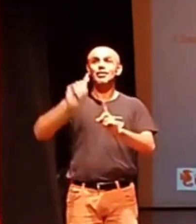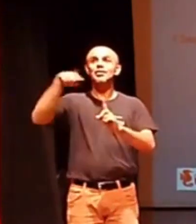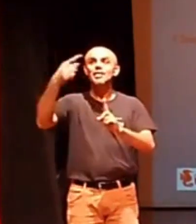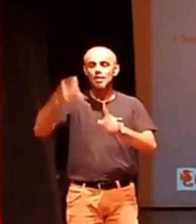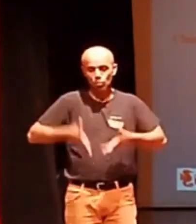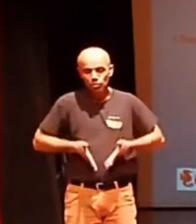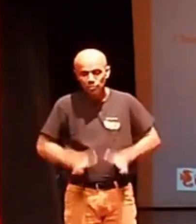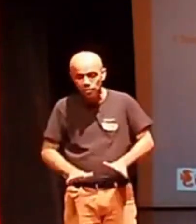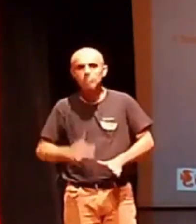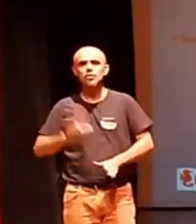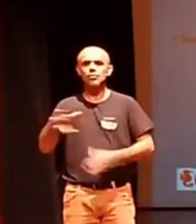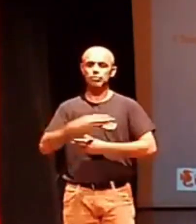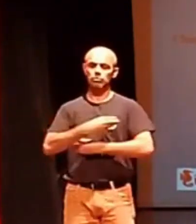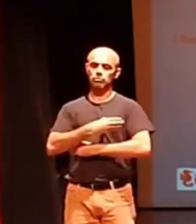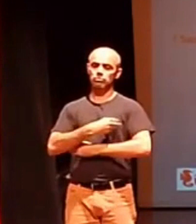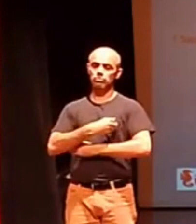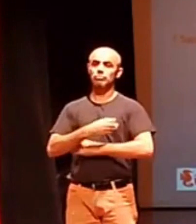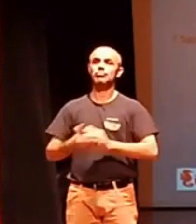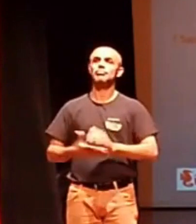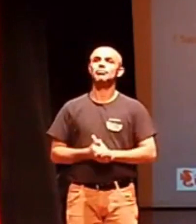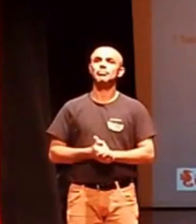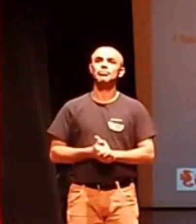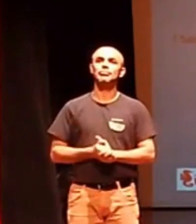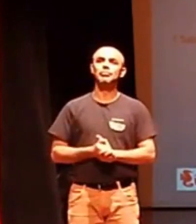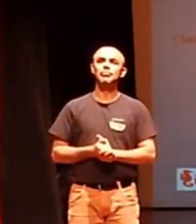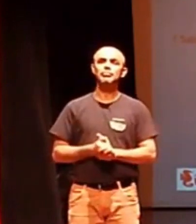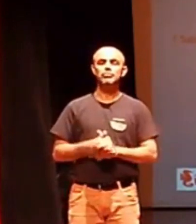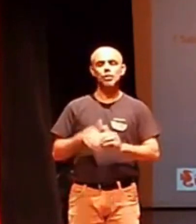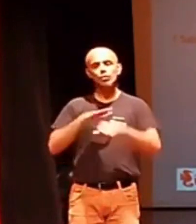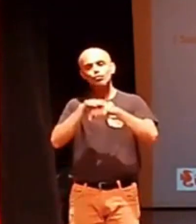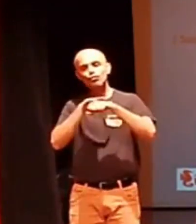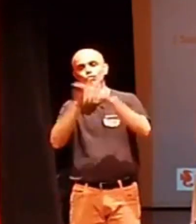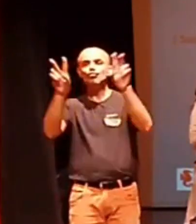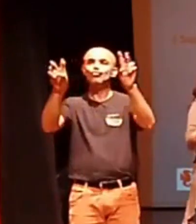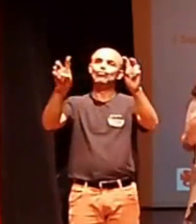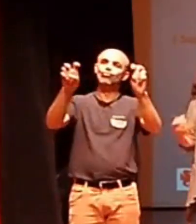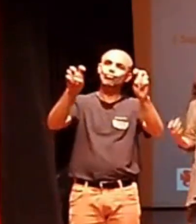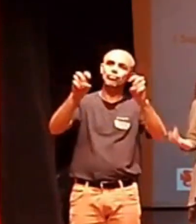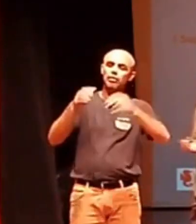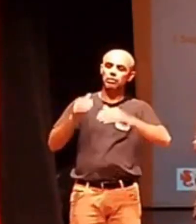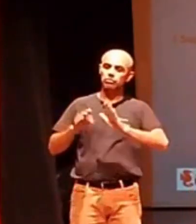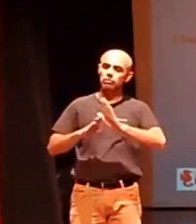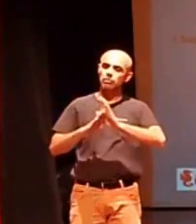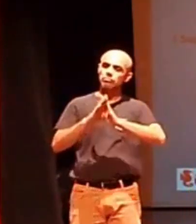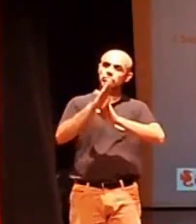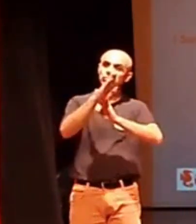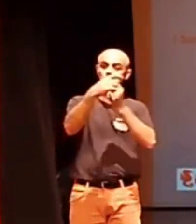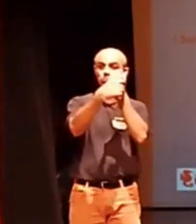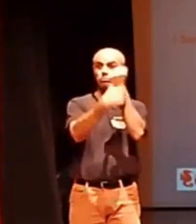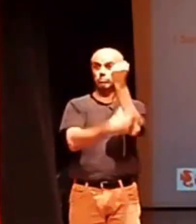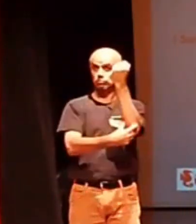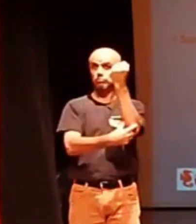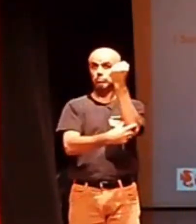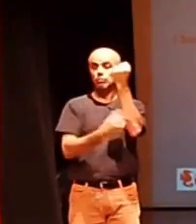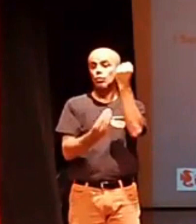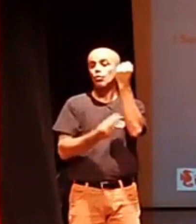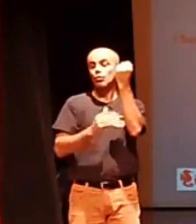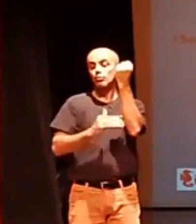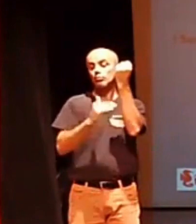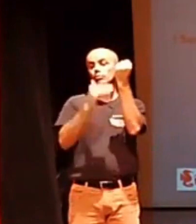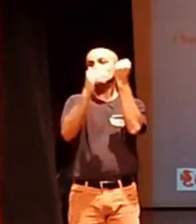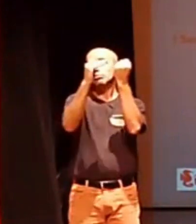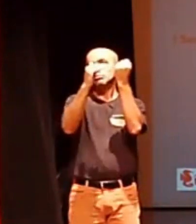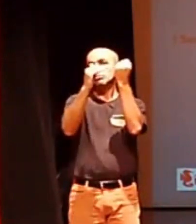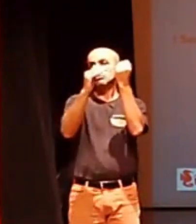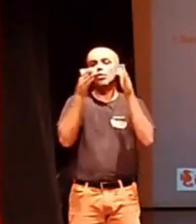devido à amamentação, tá? Então a gente vai conversar um pouquinho sobre a evolução dessa coluna. E como o foco aqui é